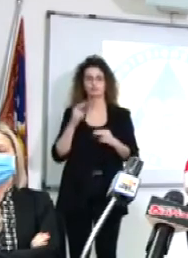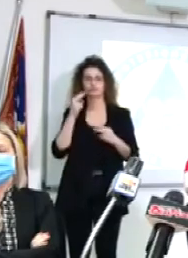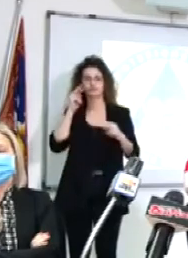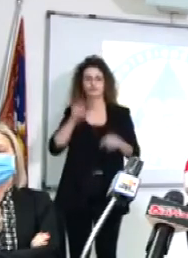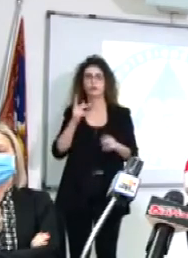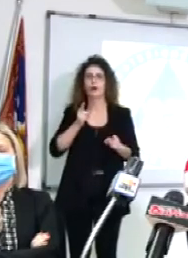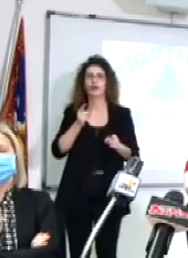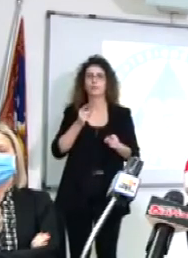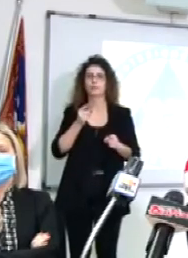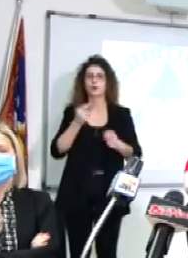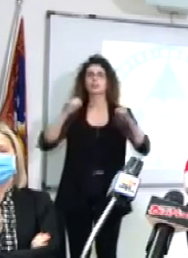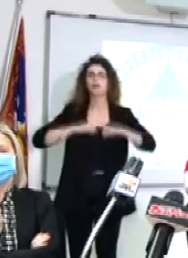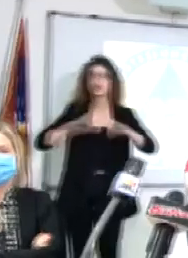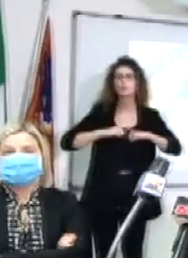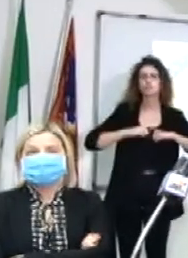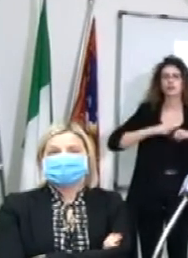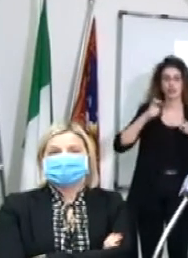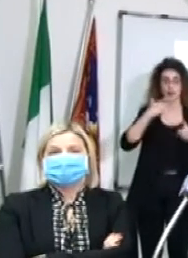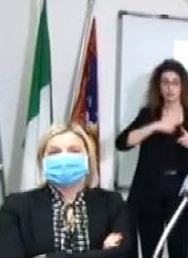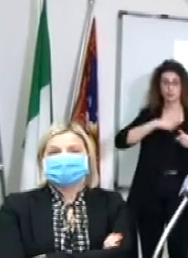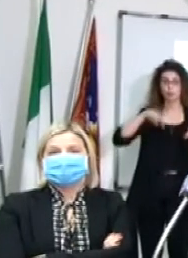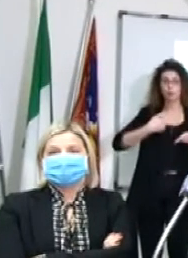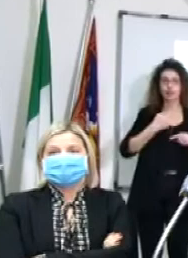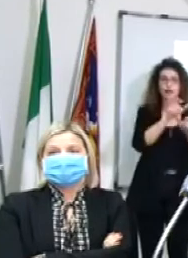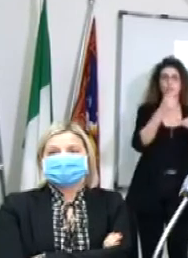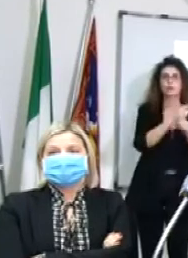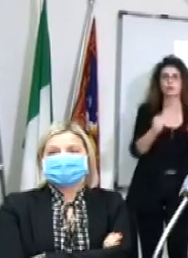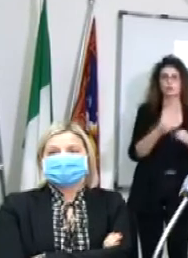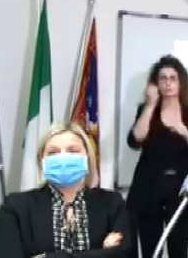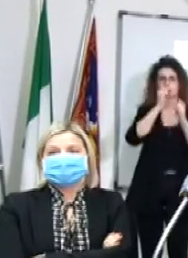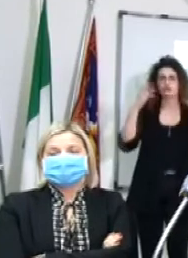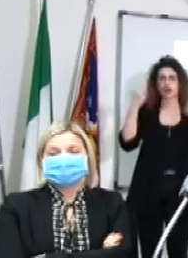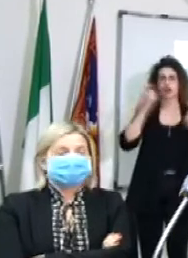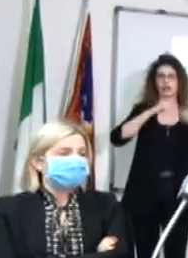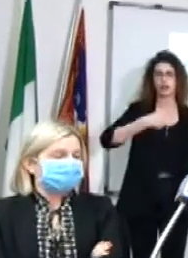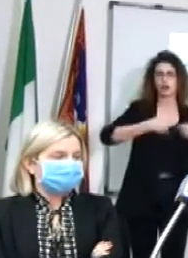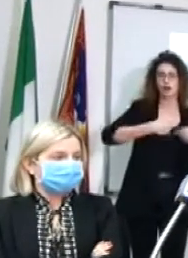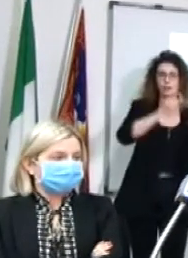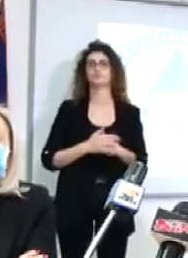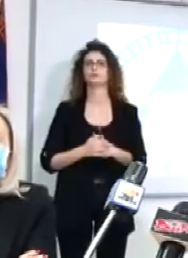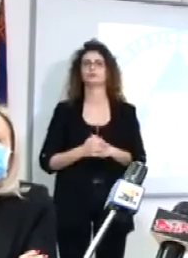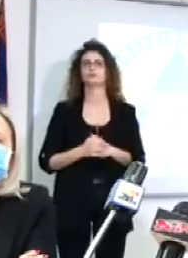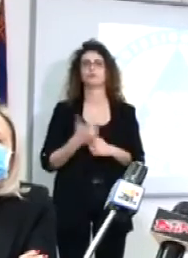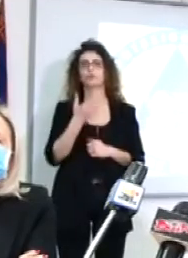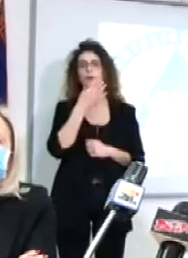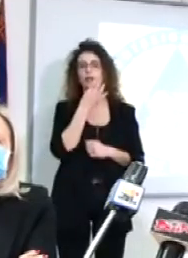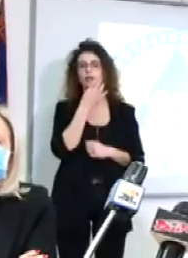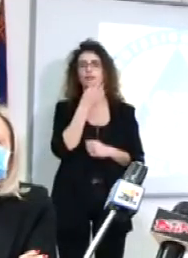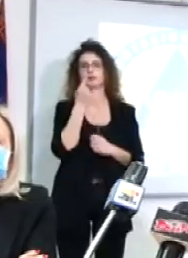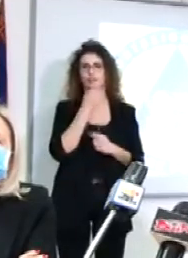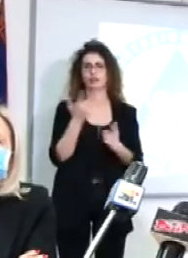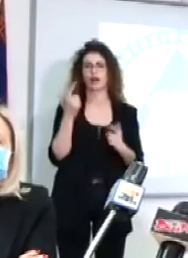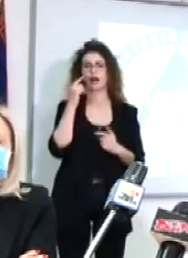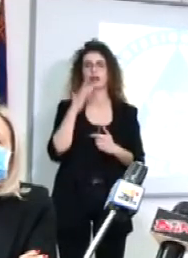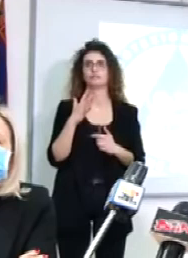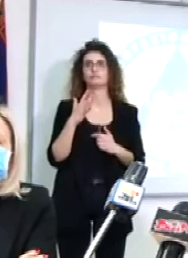a 7 e non con gli avanzi ma con una quantità piena utilizzando siringhe di precisione pensa voi sapete quanto noi abbiamo